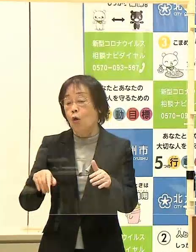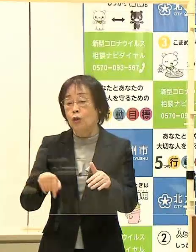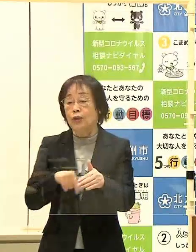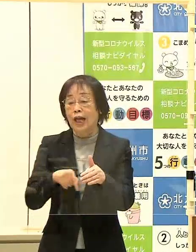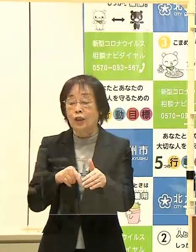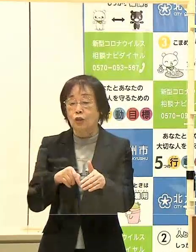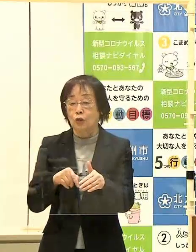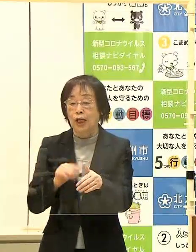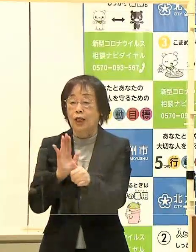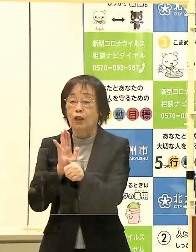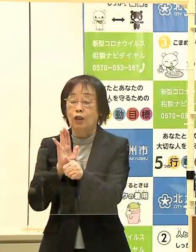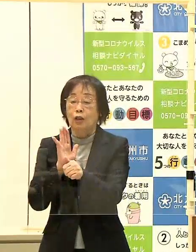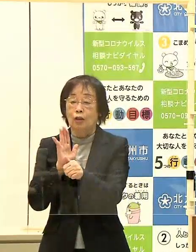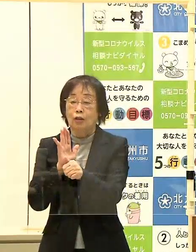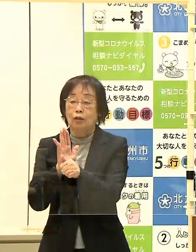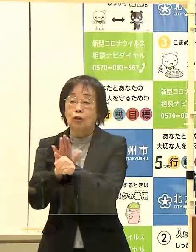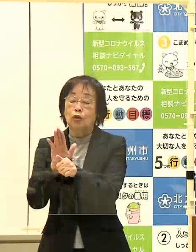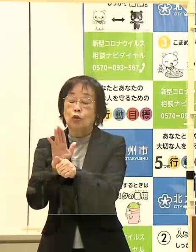も